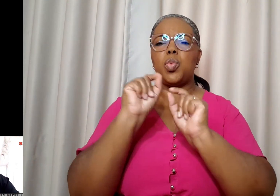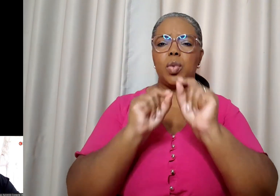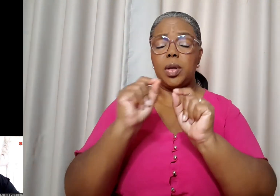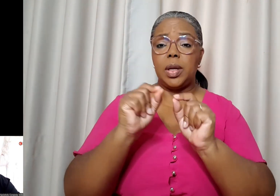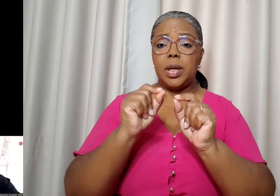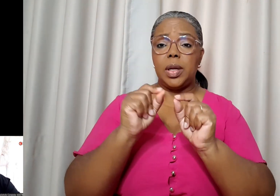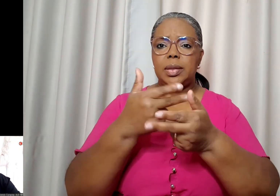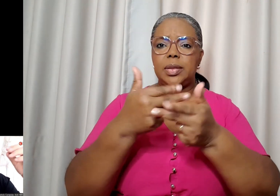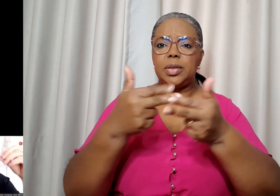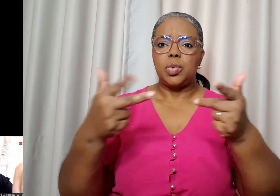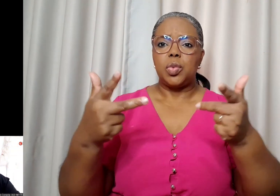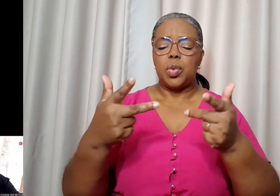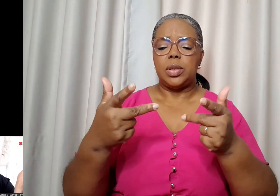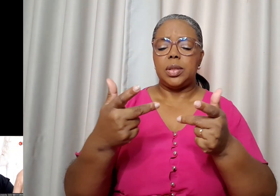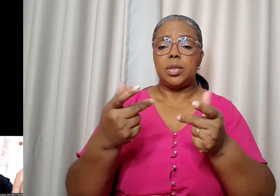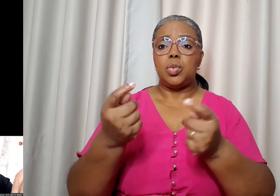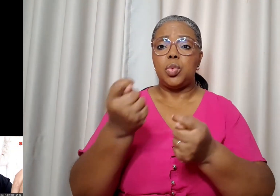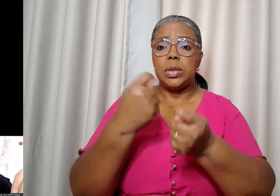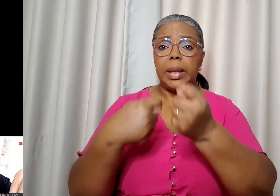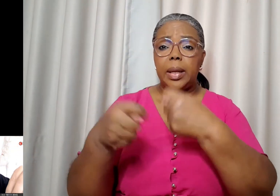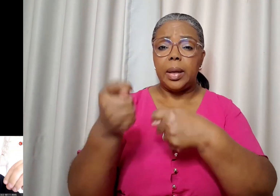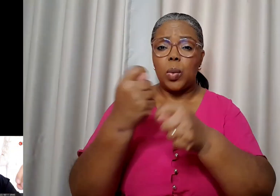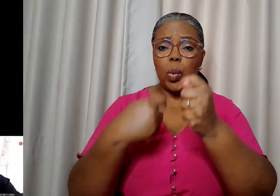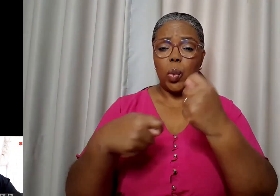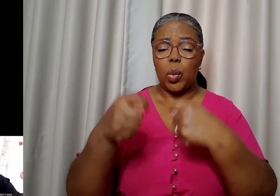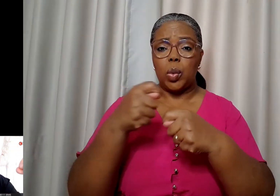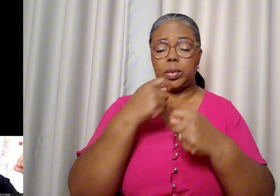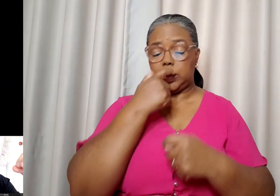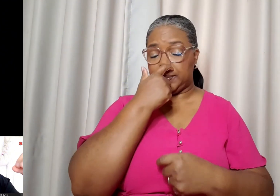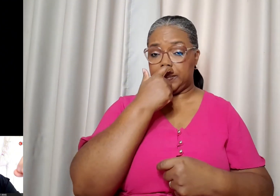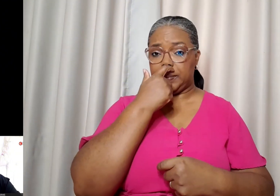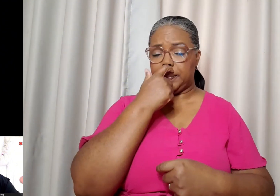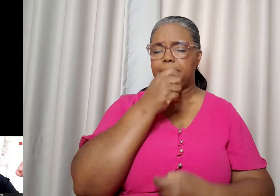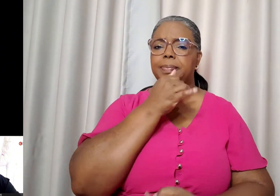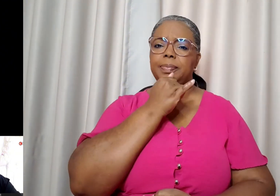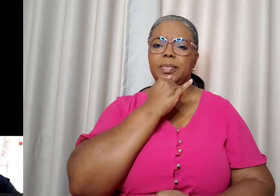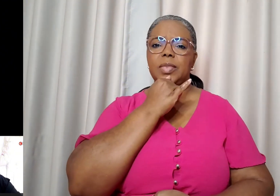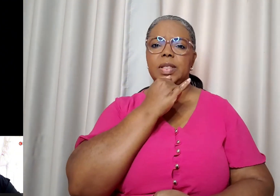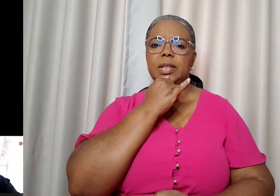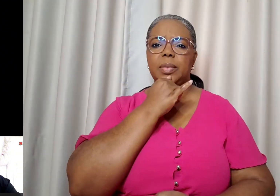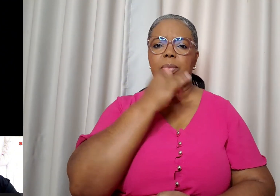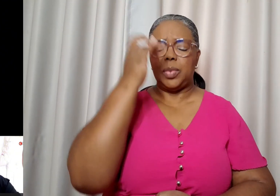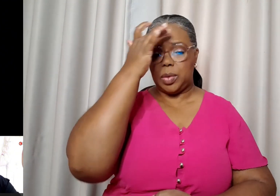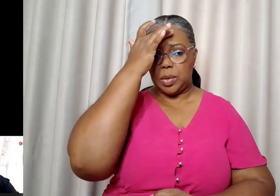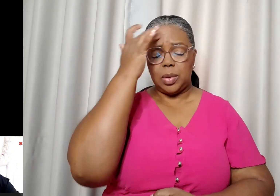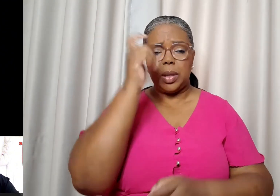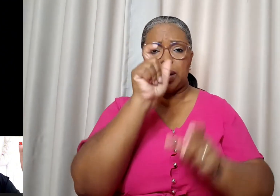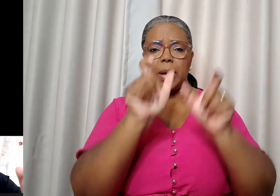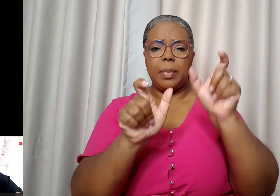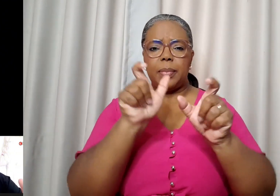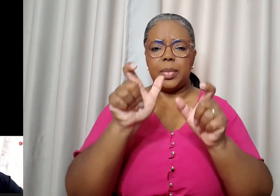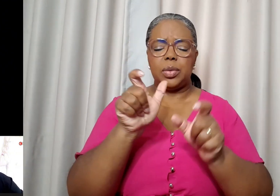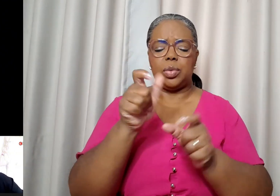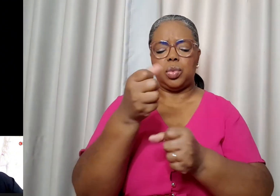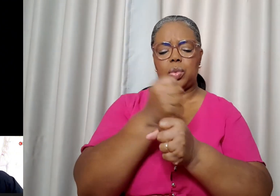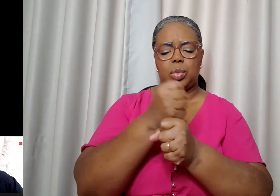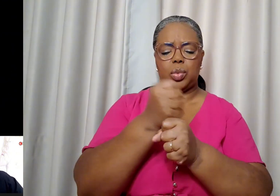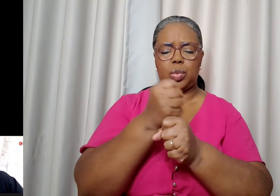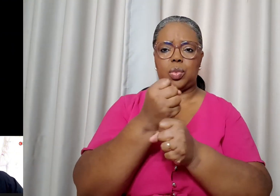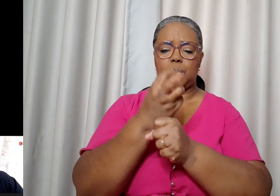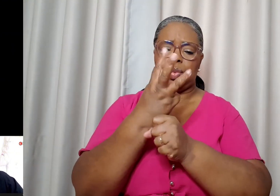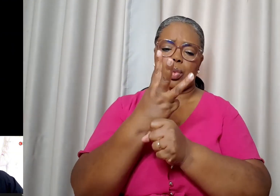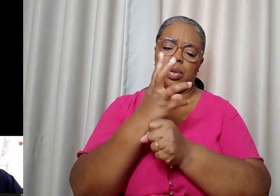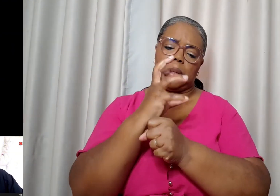é, gente? Uma pessoa que durante 30 anos atuou no mercado